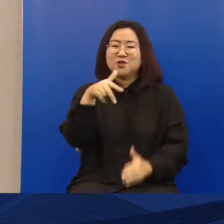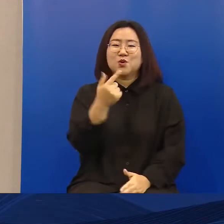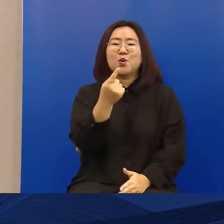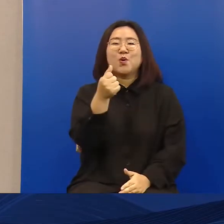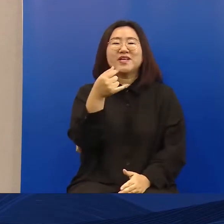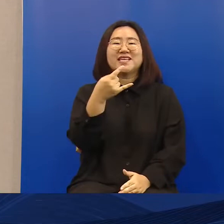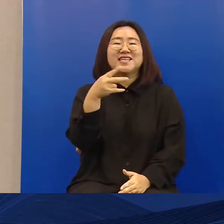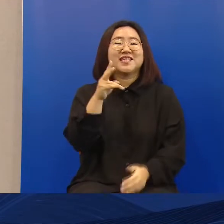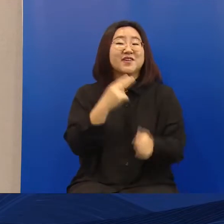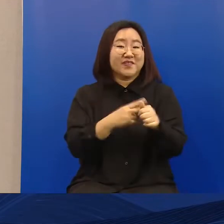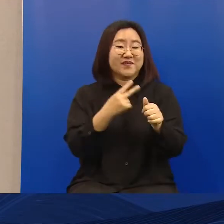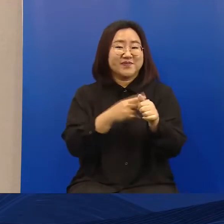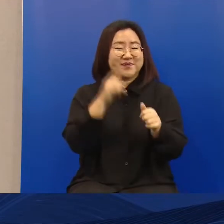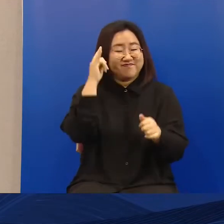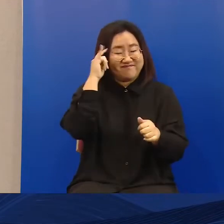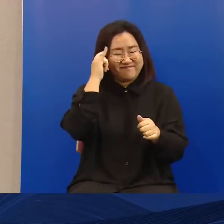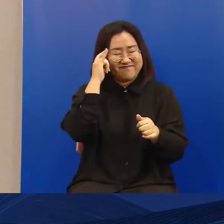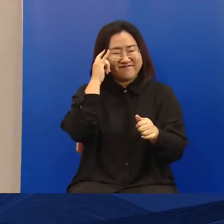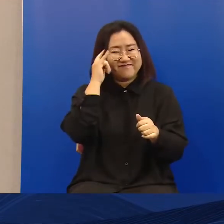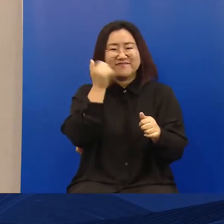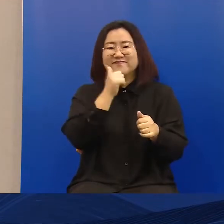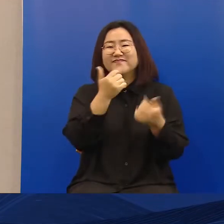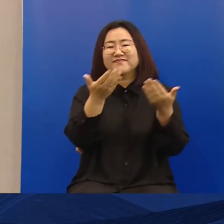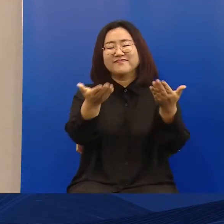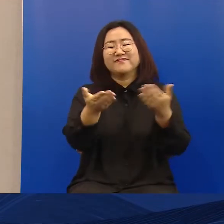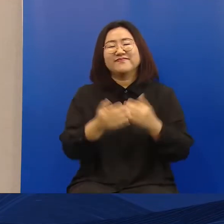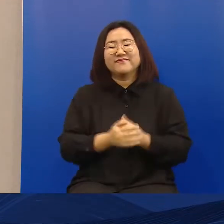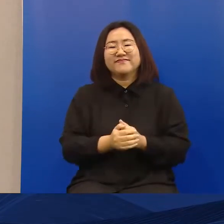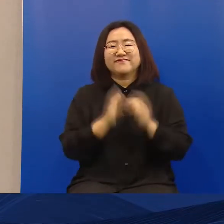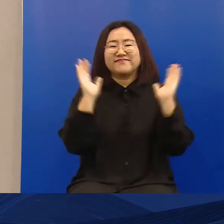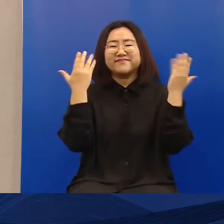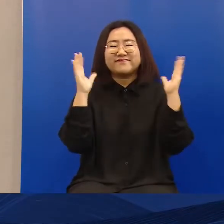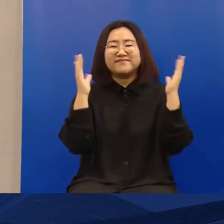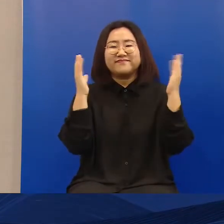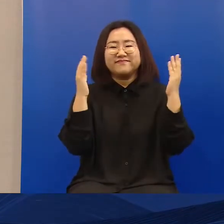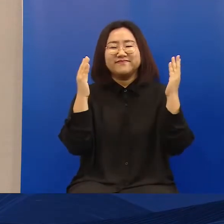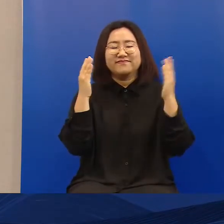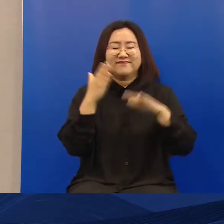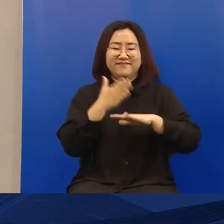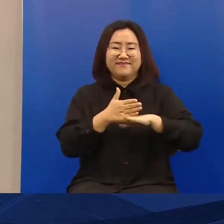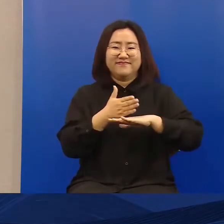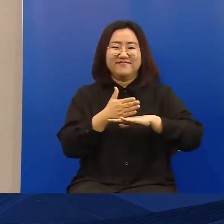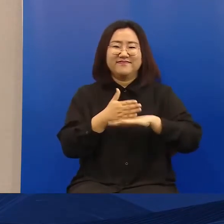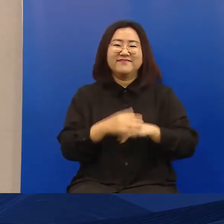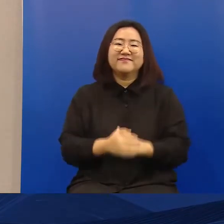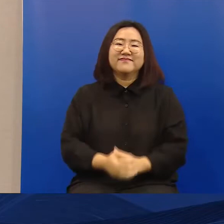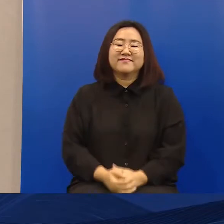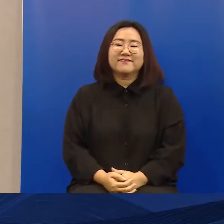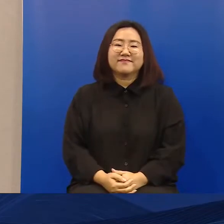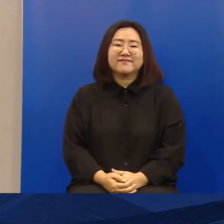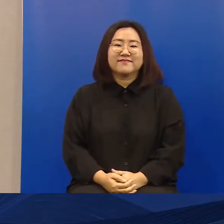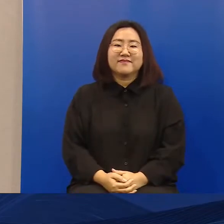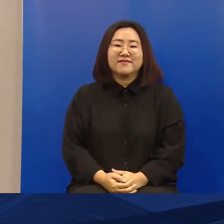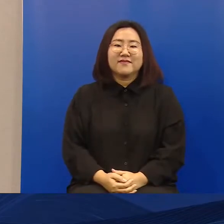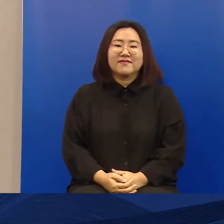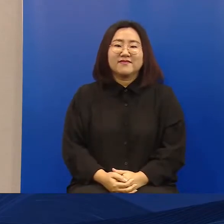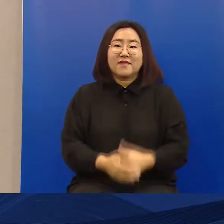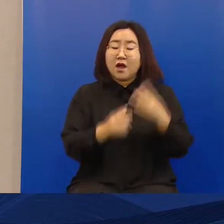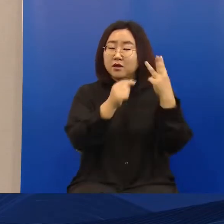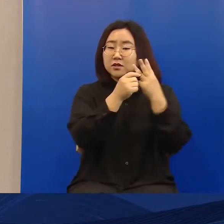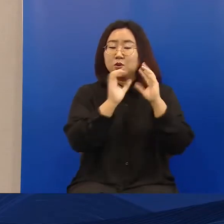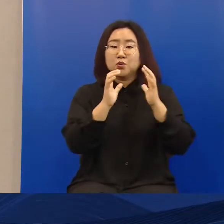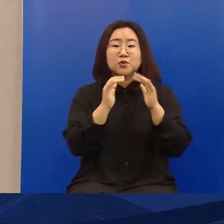조희경 교수님을 소개해 올려드리겠습니다. 박수로 환영하겠습니다. 네, 감사합니다. 세